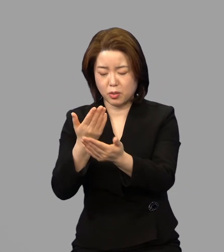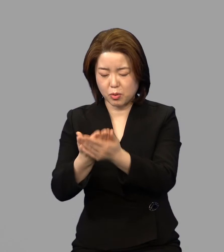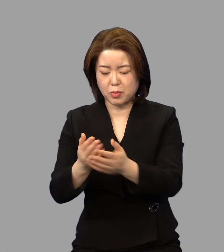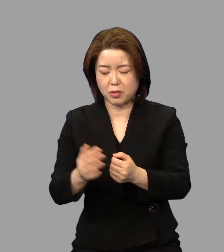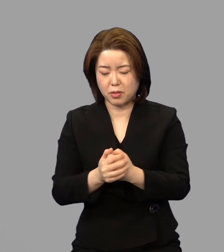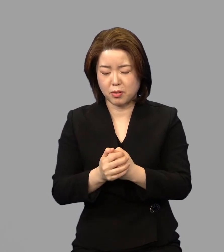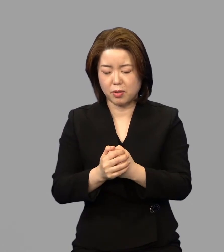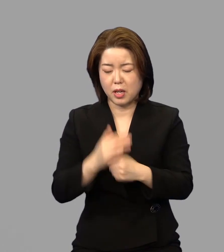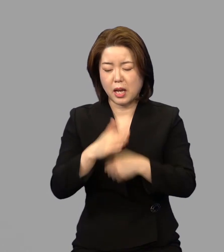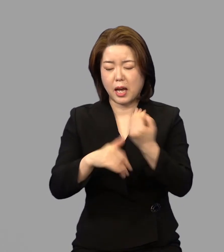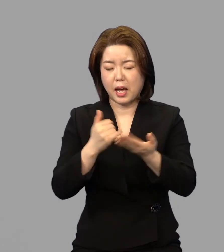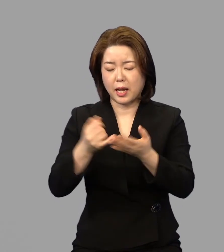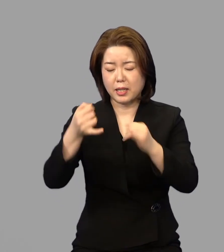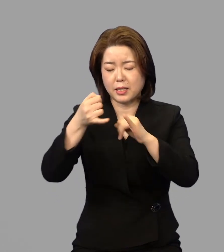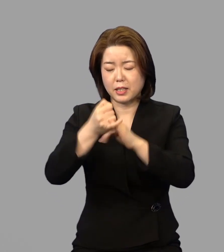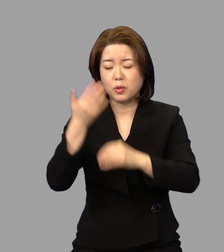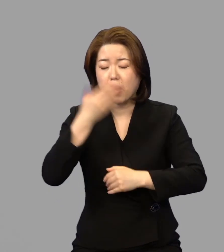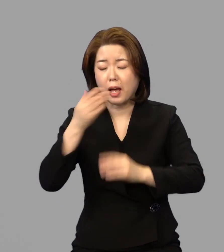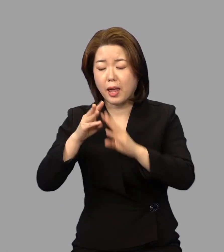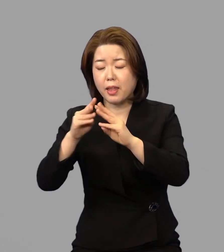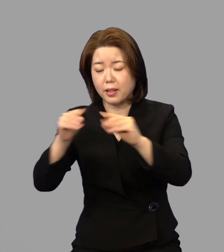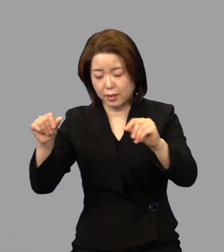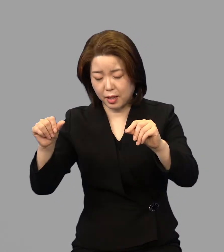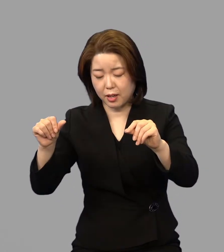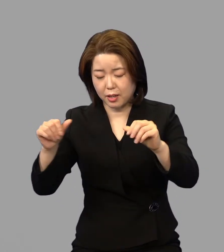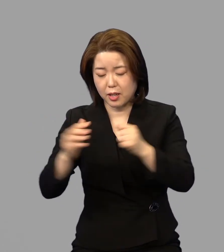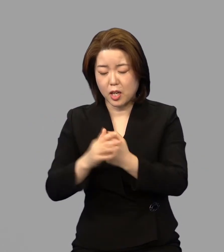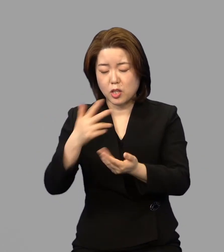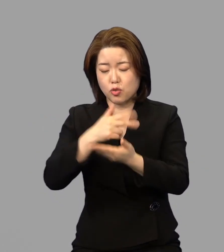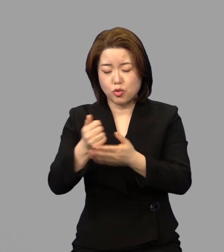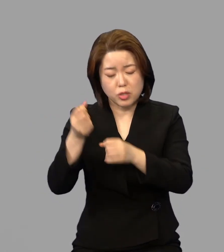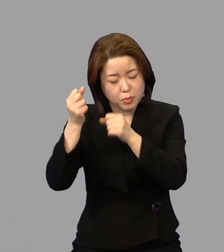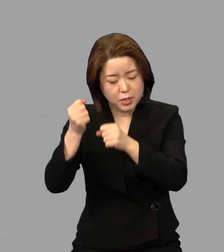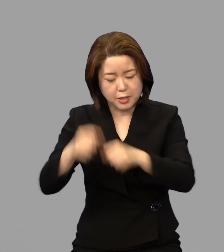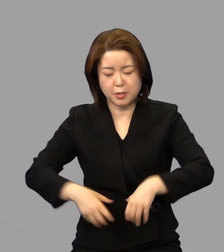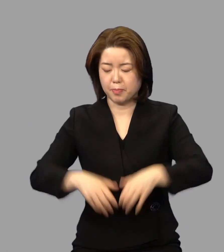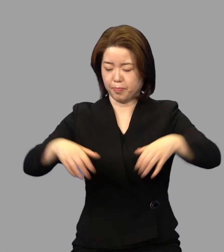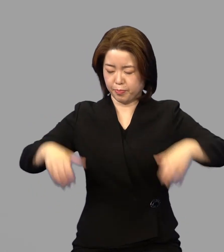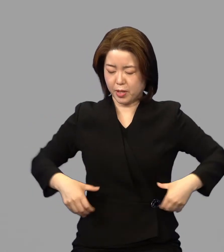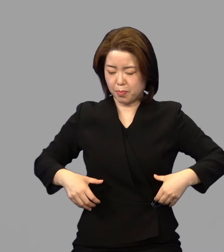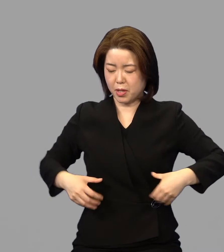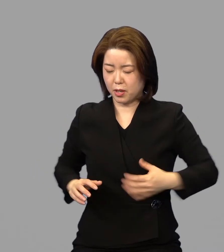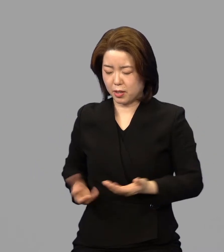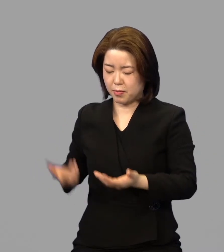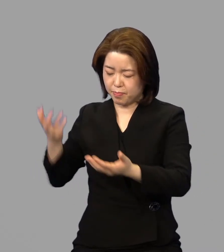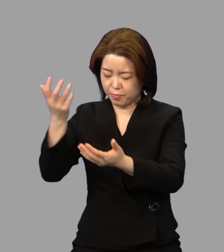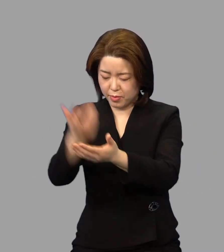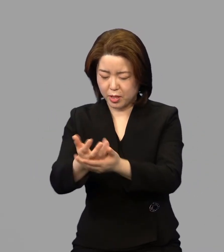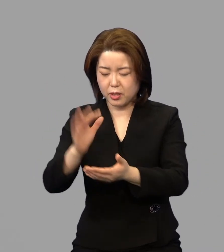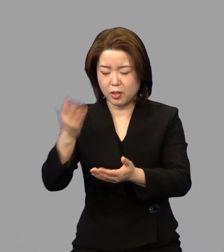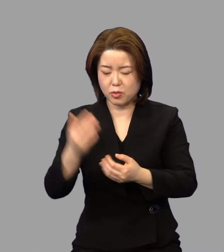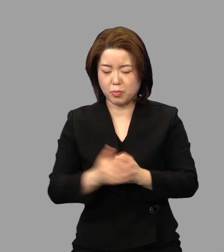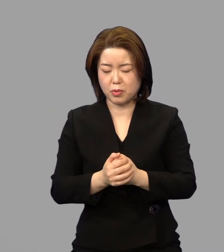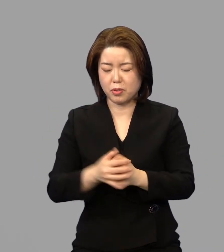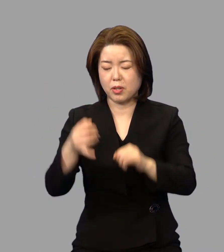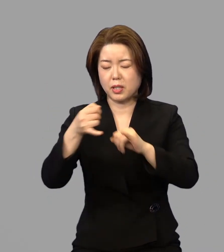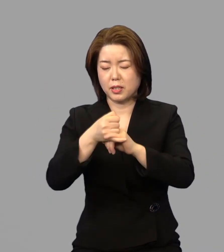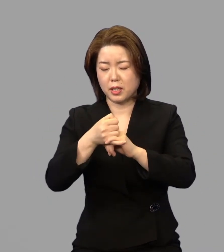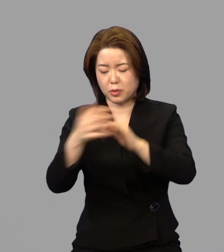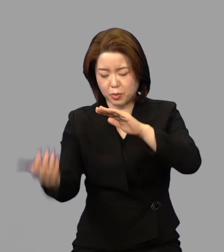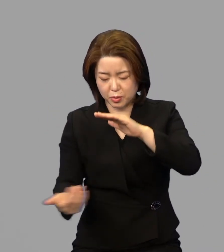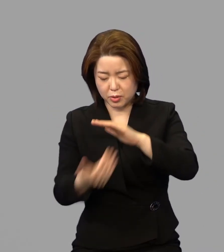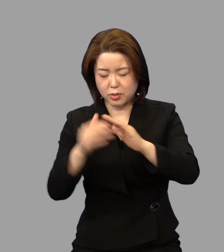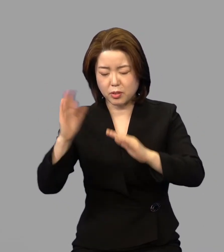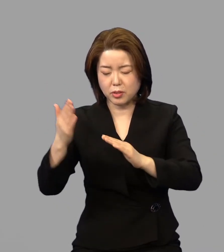하나님의 약속의 가나안 땅에 주님 의지하여 담대히 들어가게 하소서. 약속이 성취된